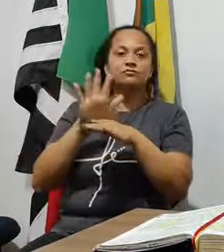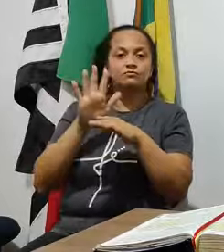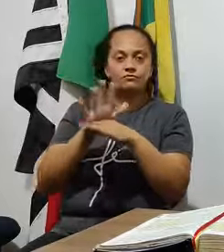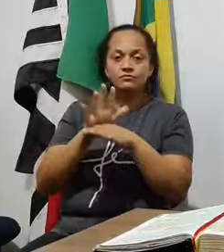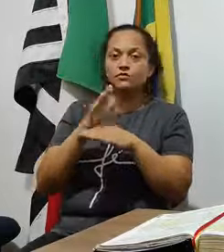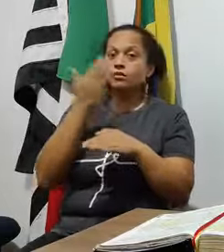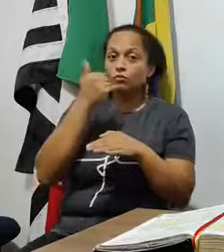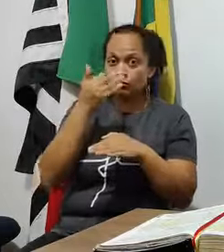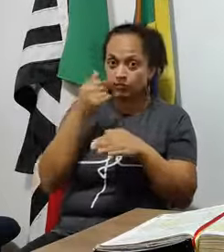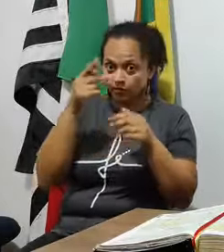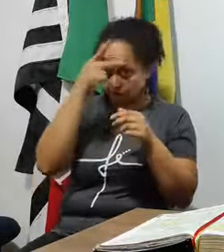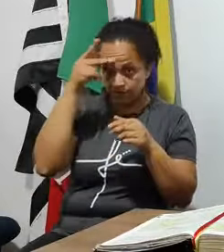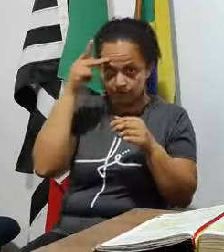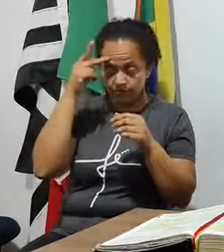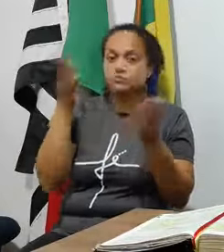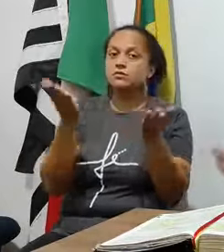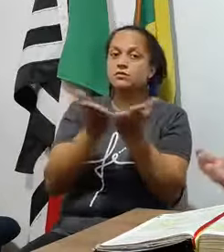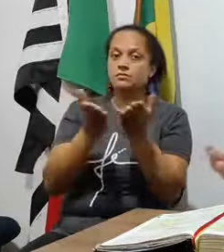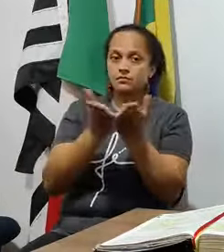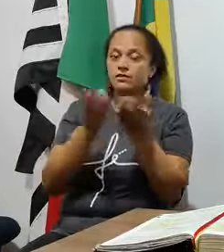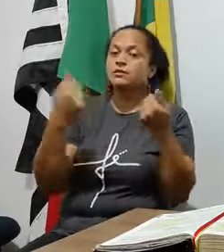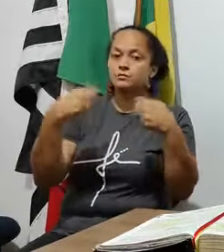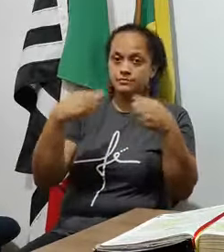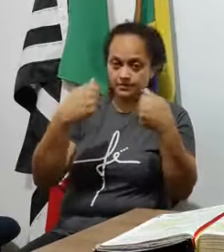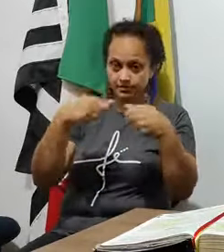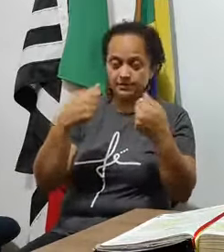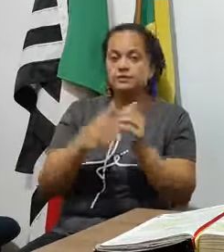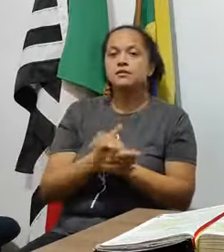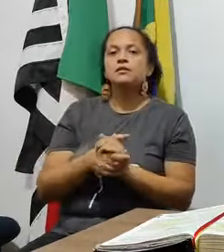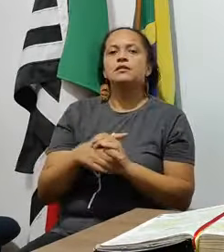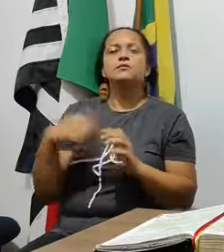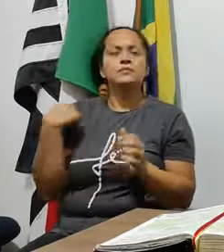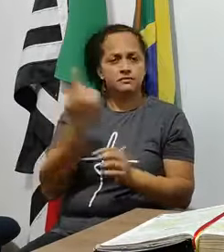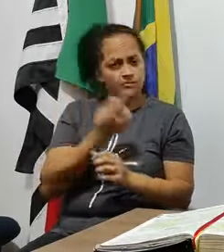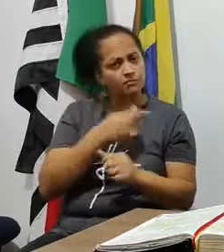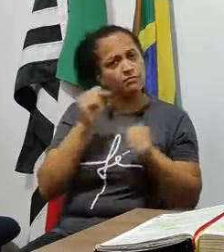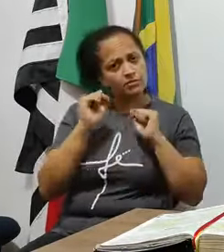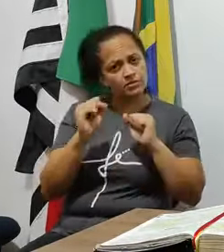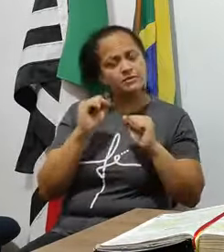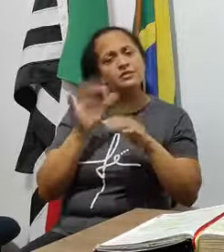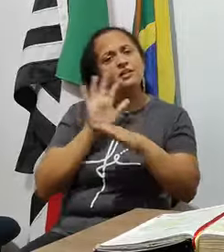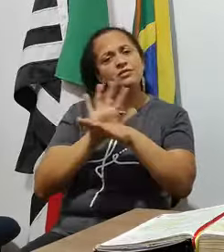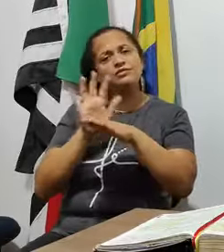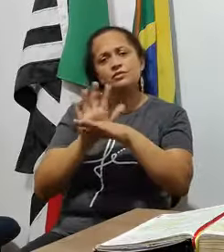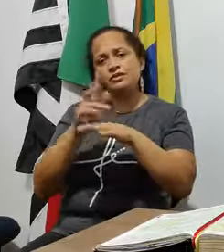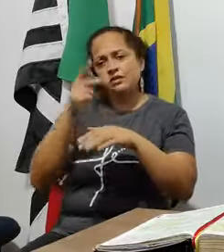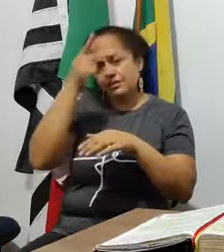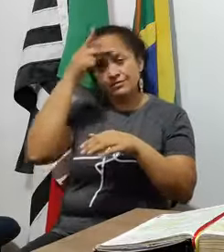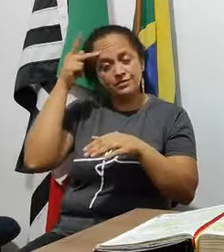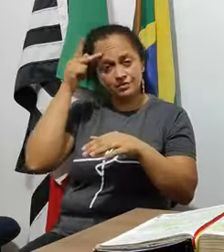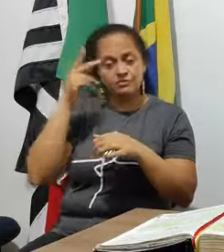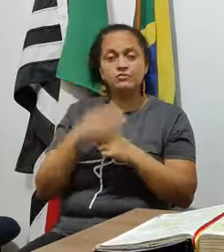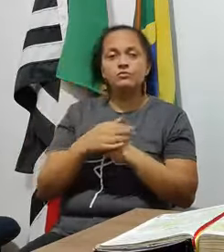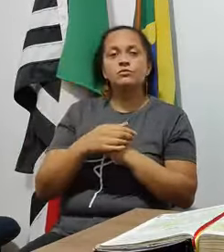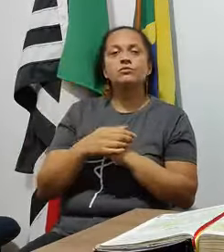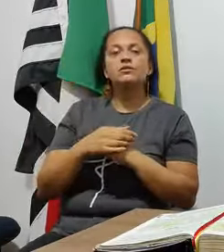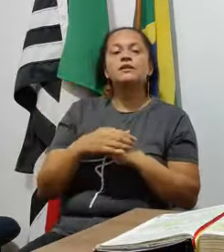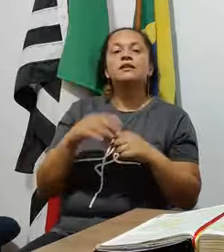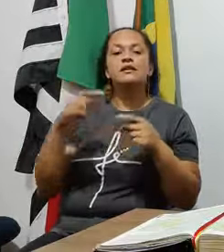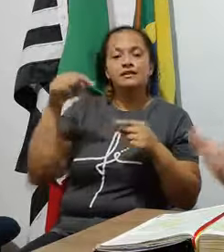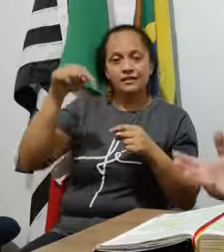que a gente possa dar continuidade a esse trabalho tão lindo que a nossa igreja realiza há mais de 20 anos,